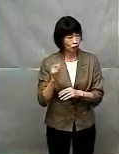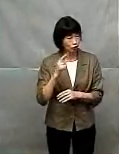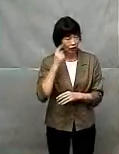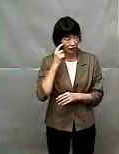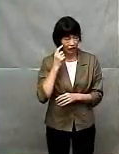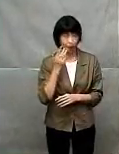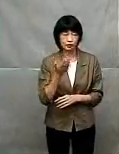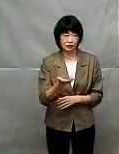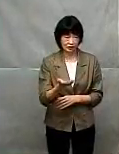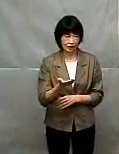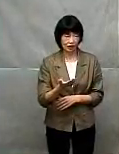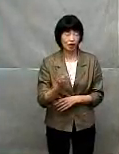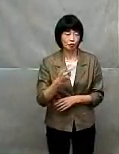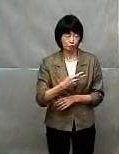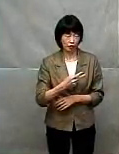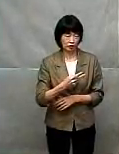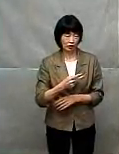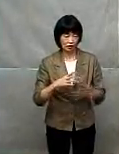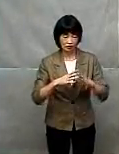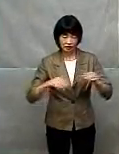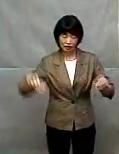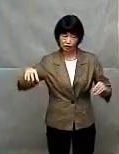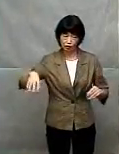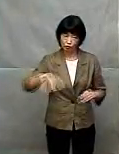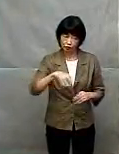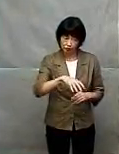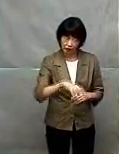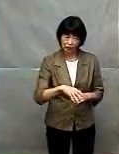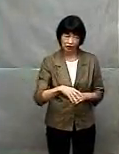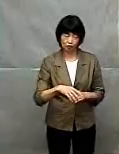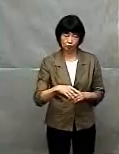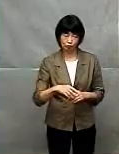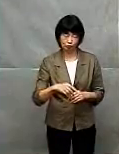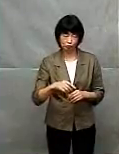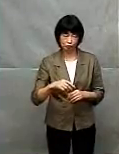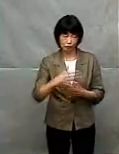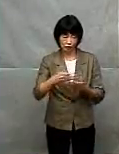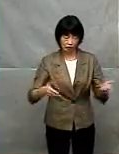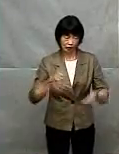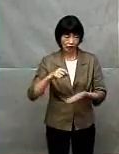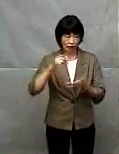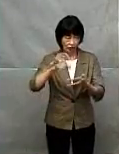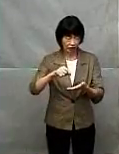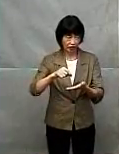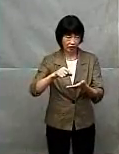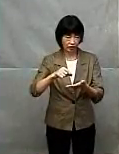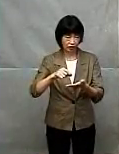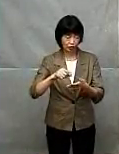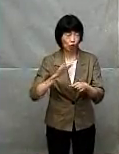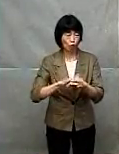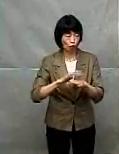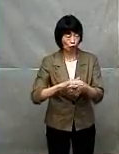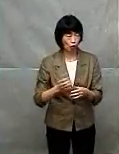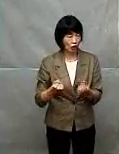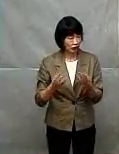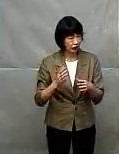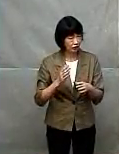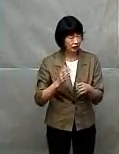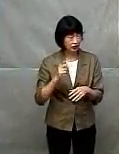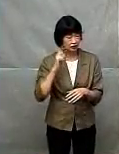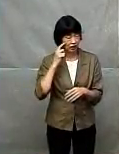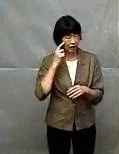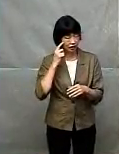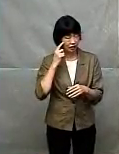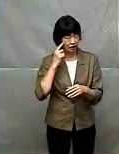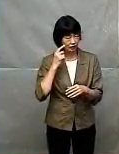か。また全国的にもいろんな返礼品の新たなやり在り方を模索する動きがありますけれども、うん、新